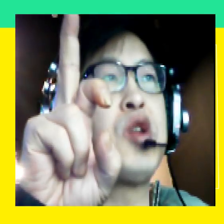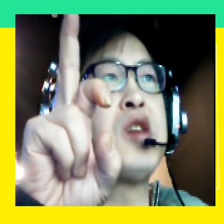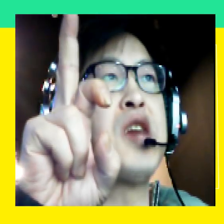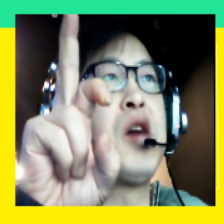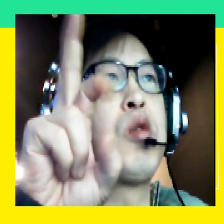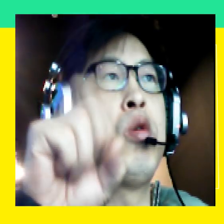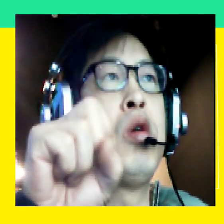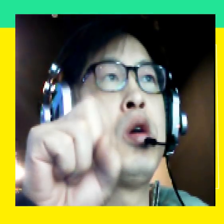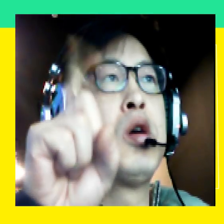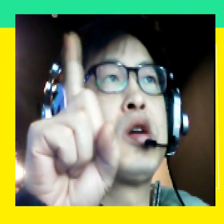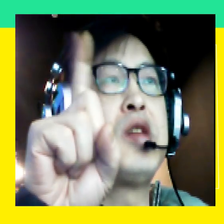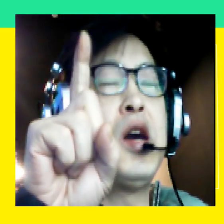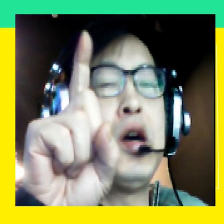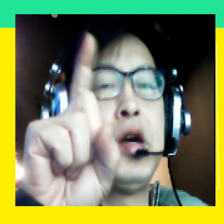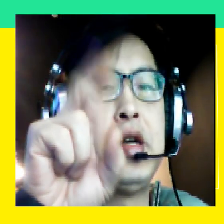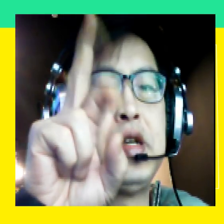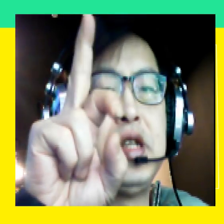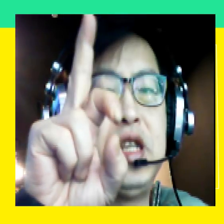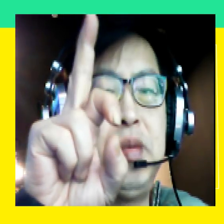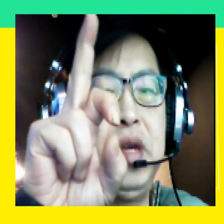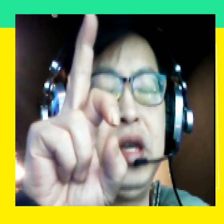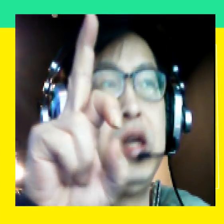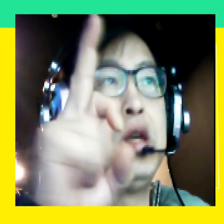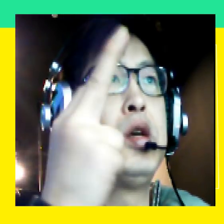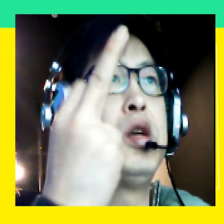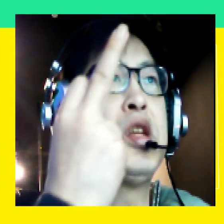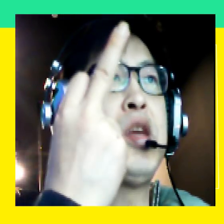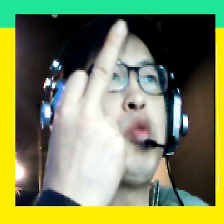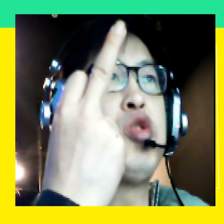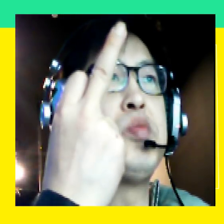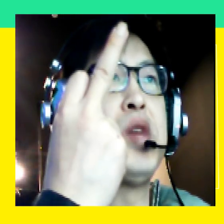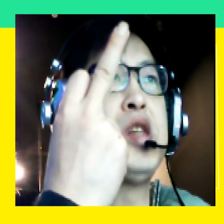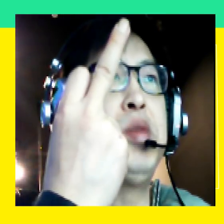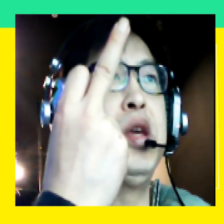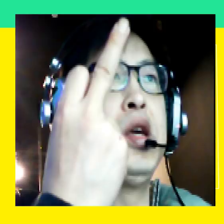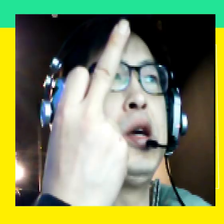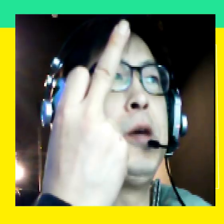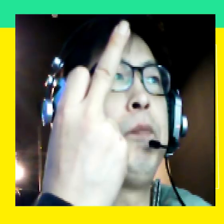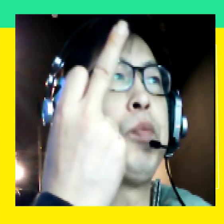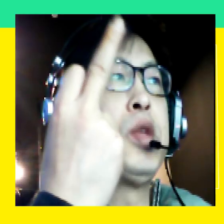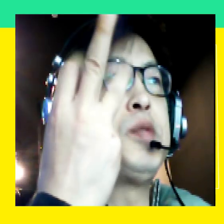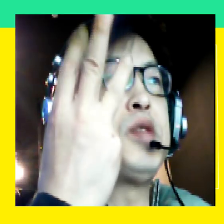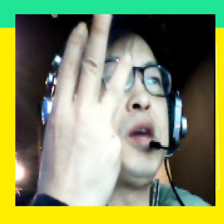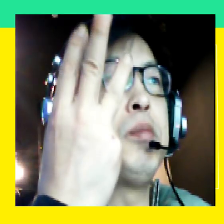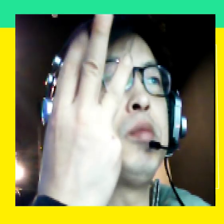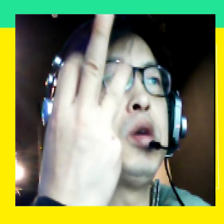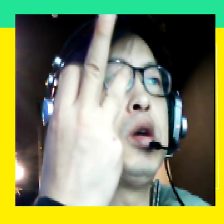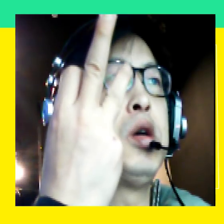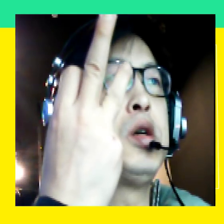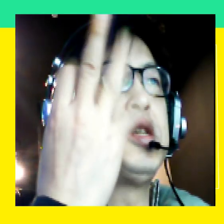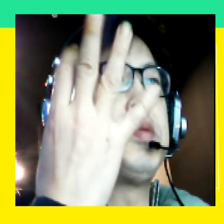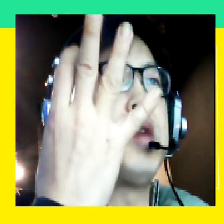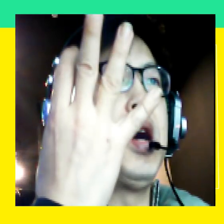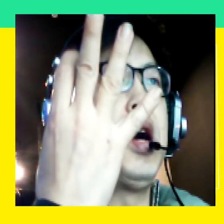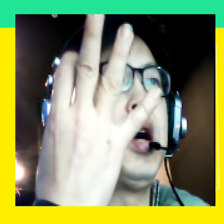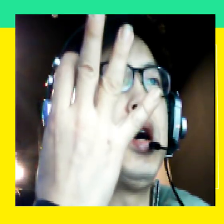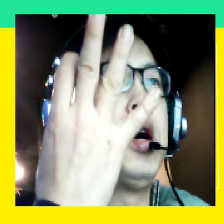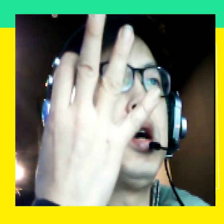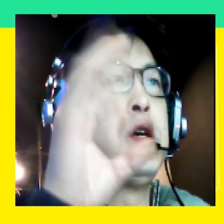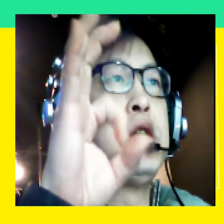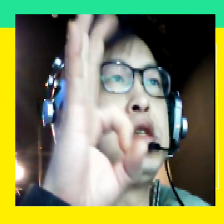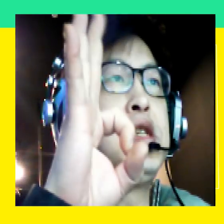이런 식으로 하지 않고 그냥 12 이렇게 보여줍니다. 12. 13, 14,